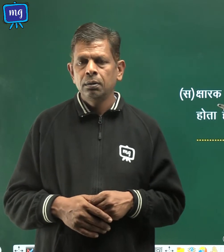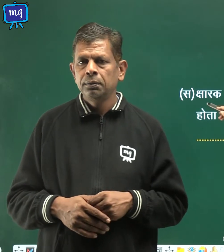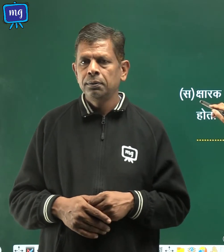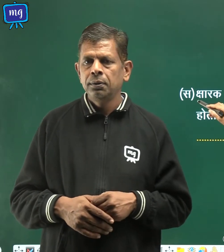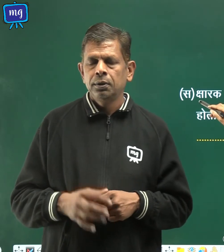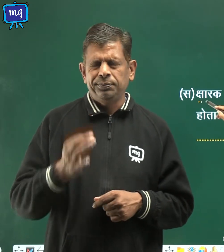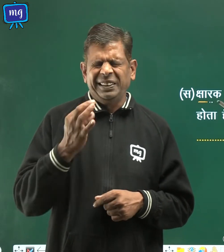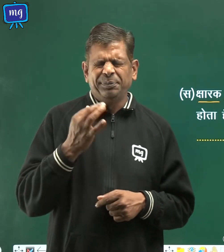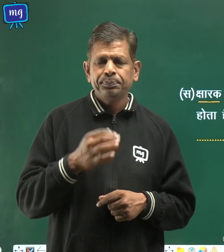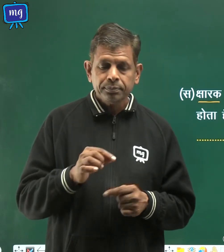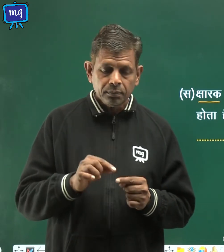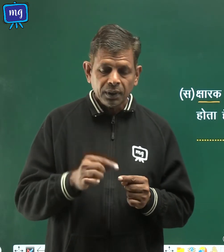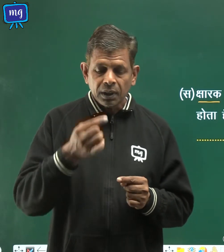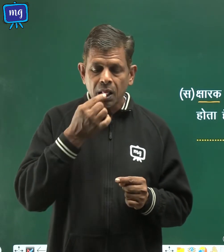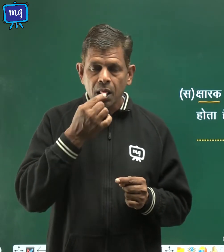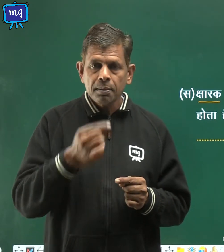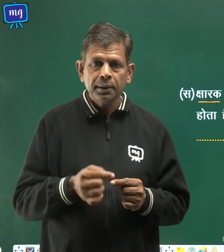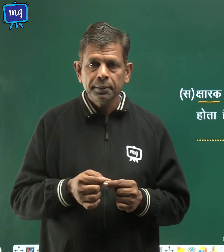क्षारक स्वाद में